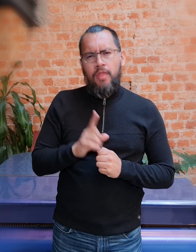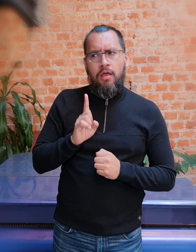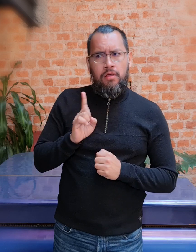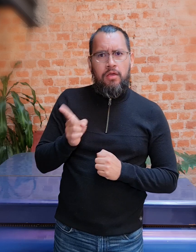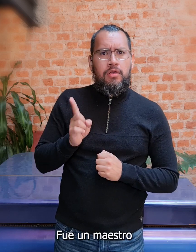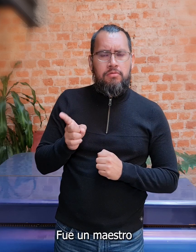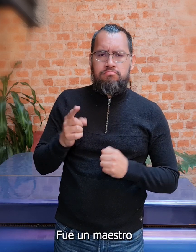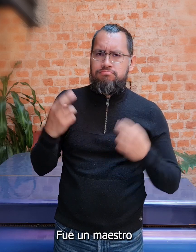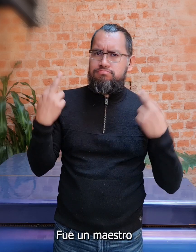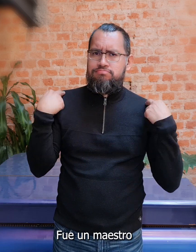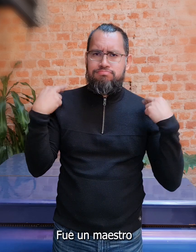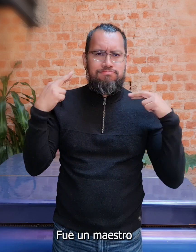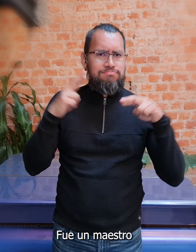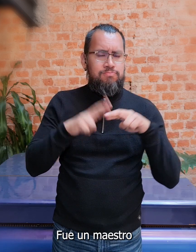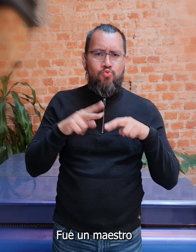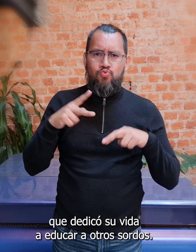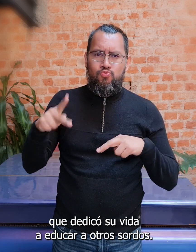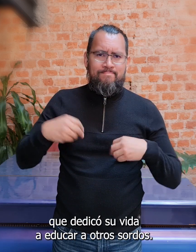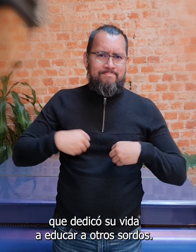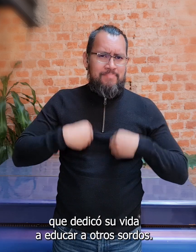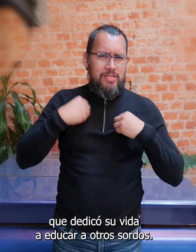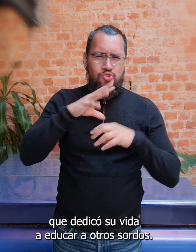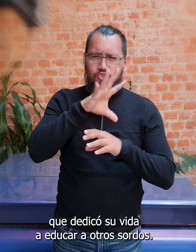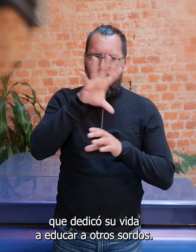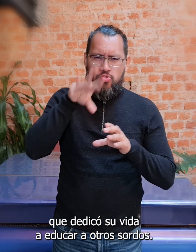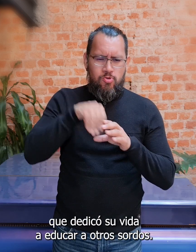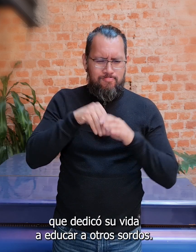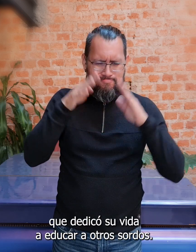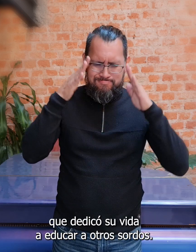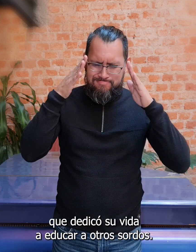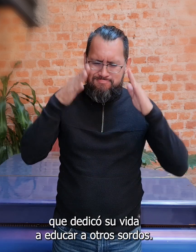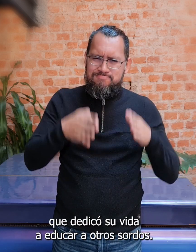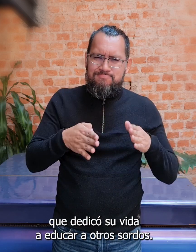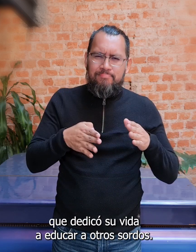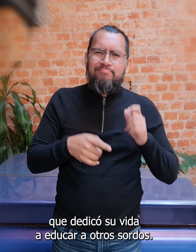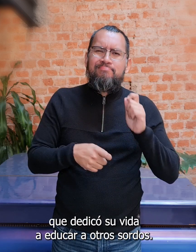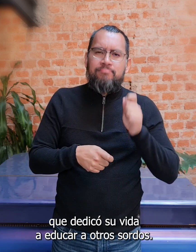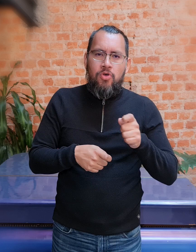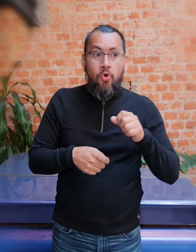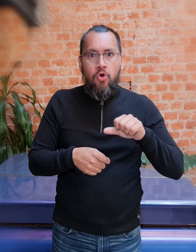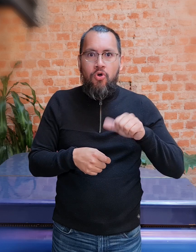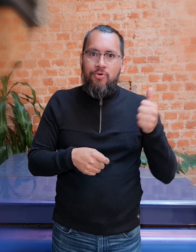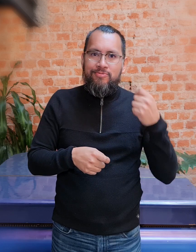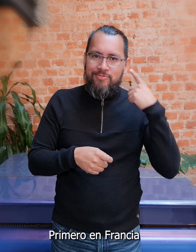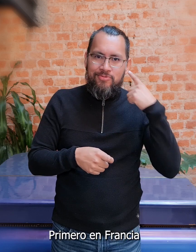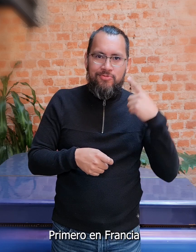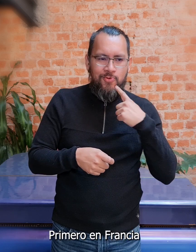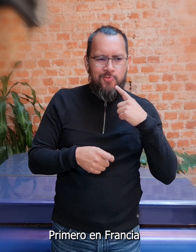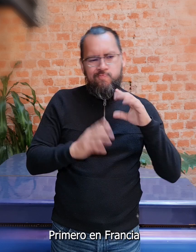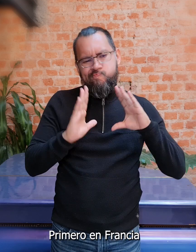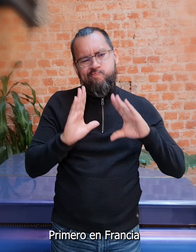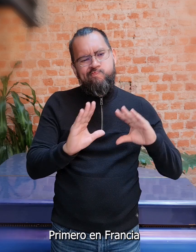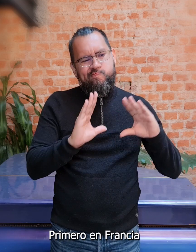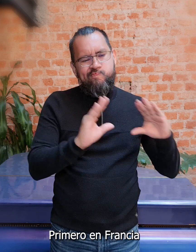Fue un maestro que dedicó su vida a educar a otros sordos, primero en Francia